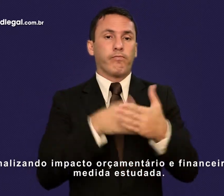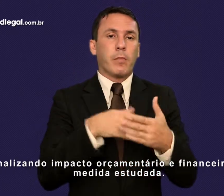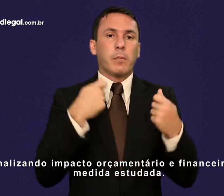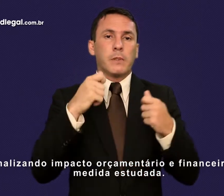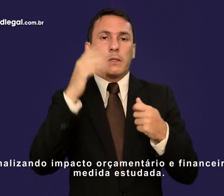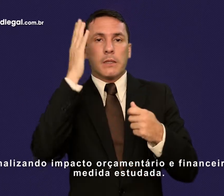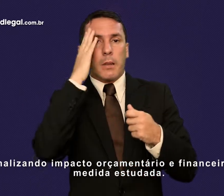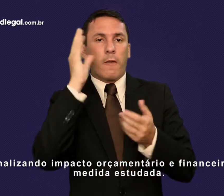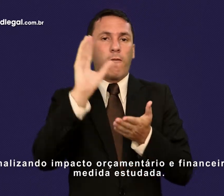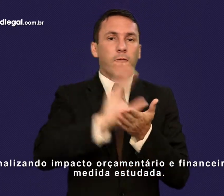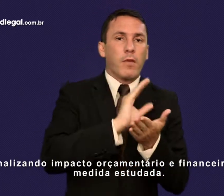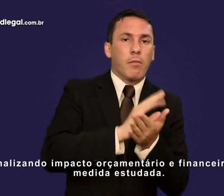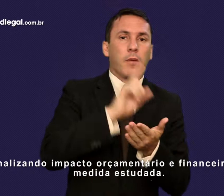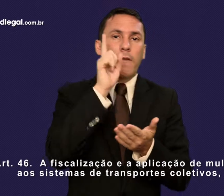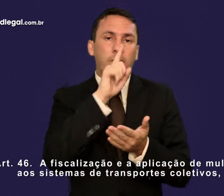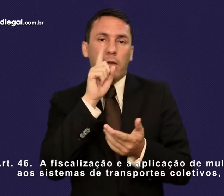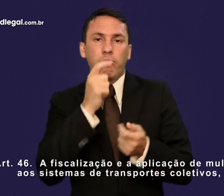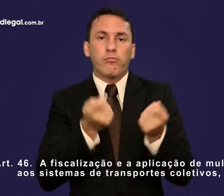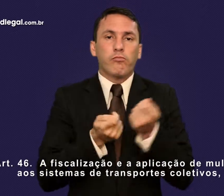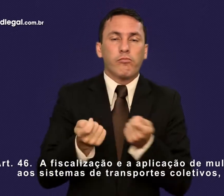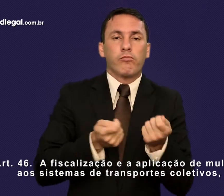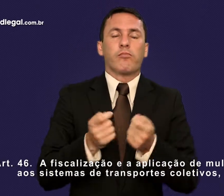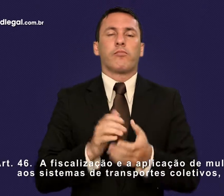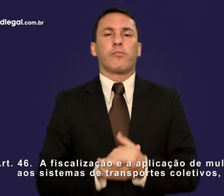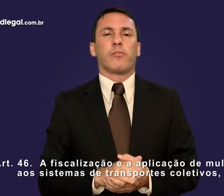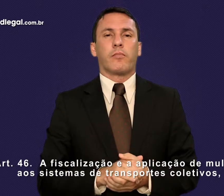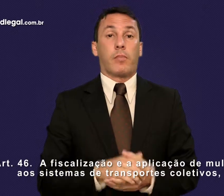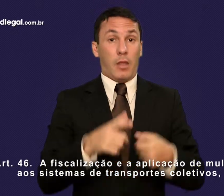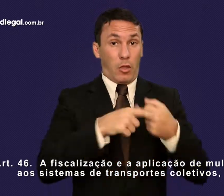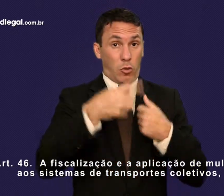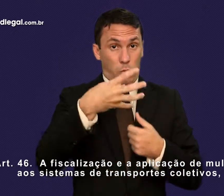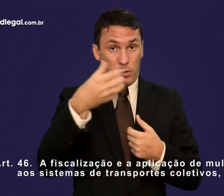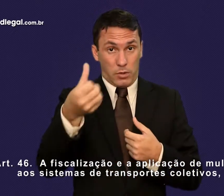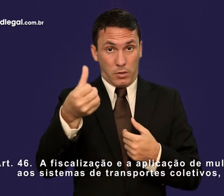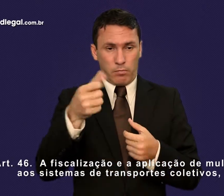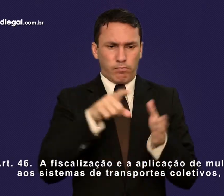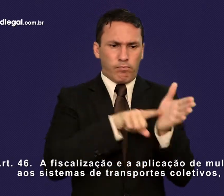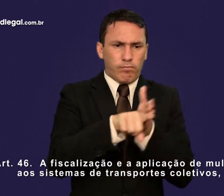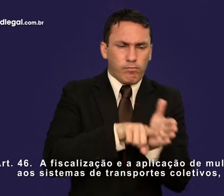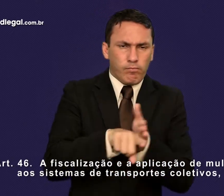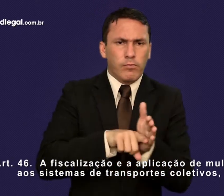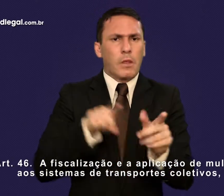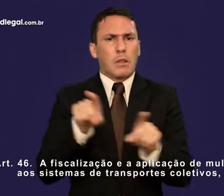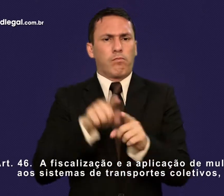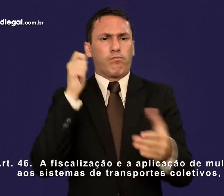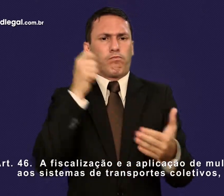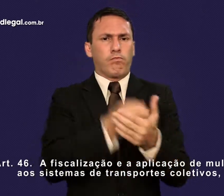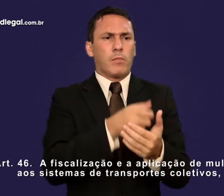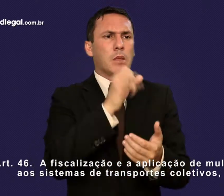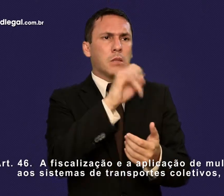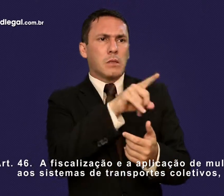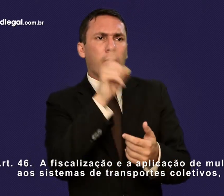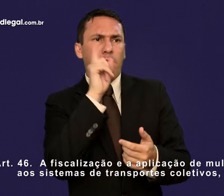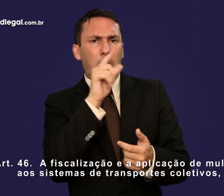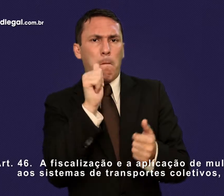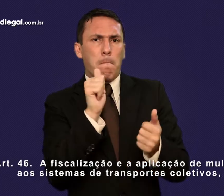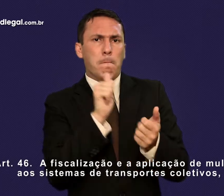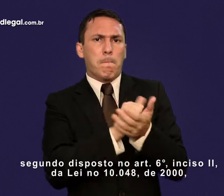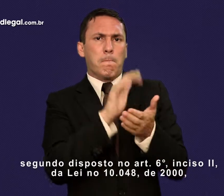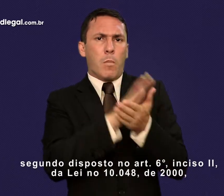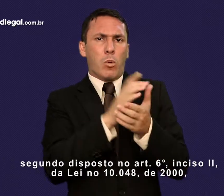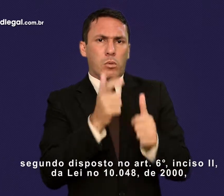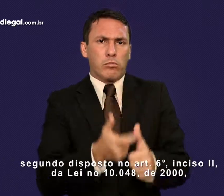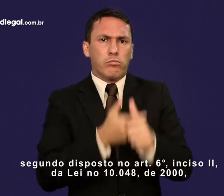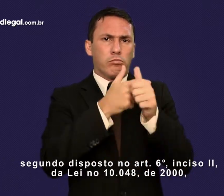orçamentário e financeiro da medida estudada. Artigo 46. A fiscalização e a aplicação de multas aos sistemas de transportes